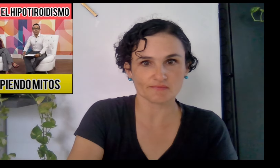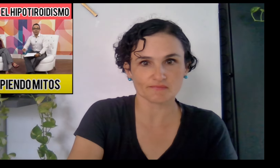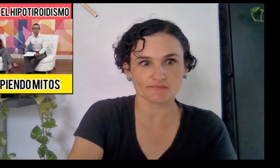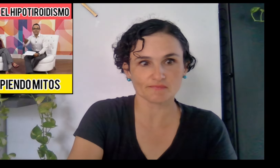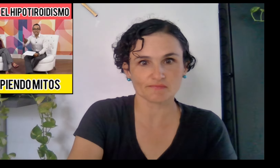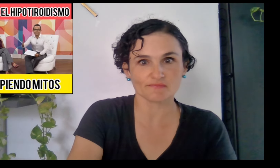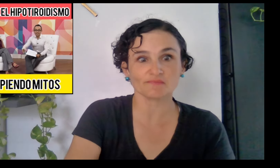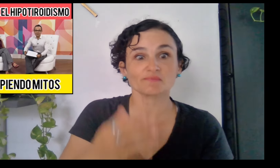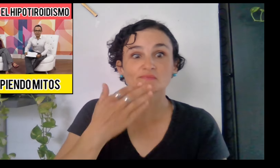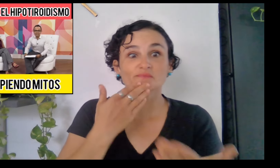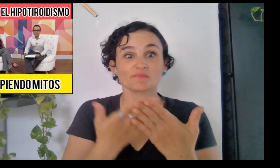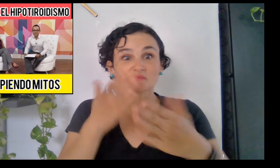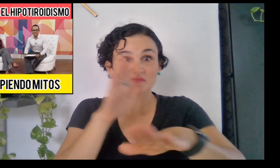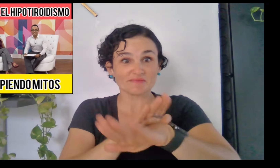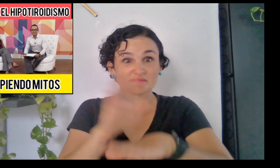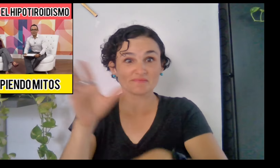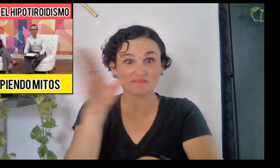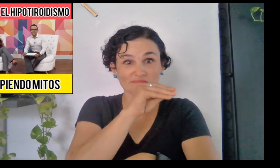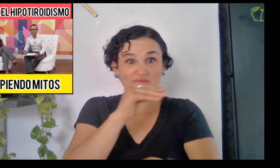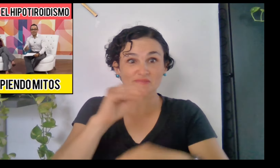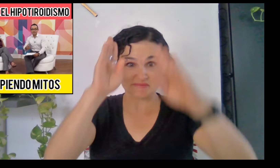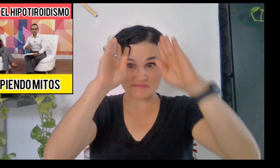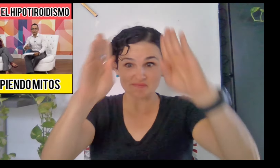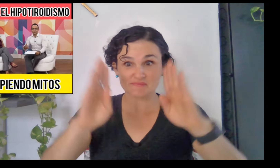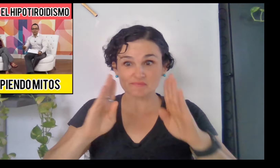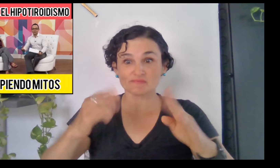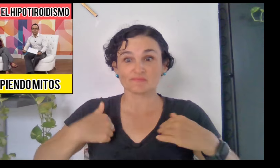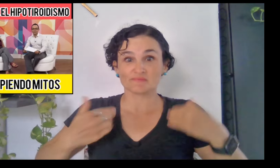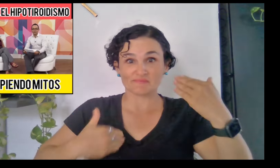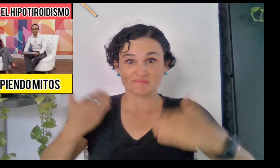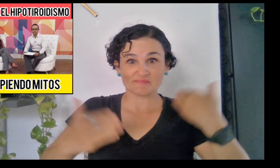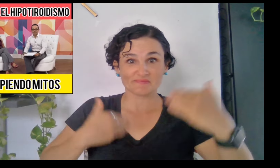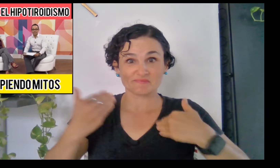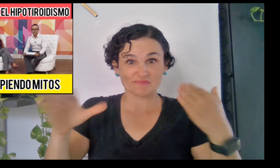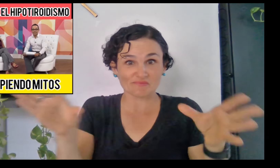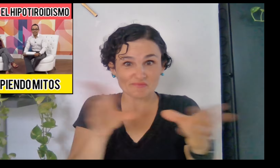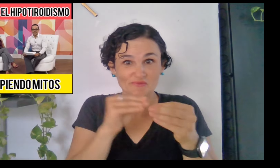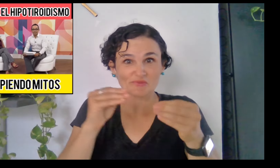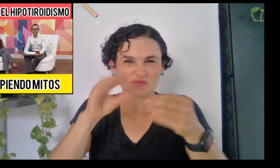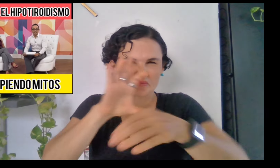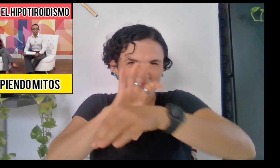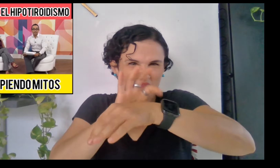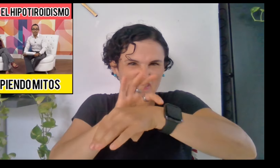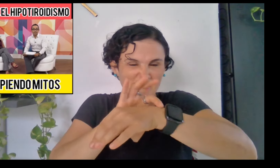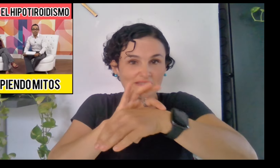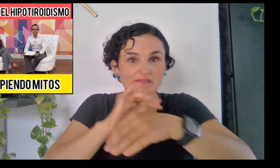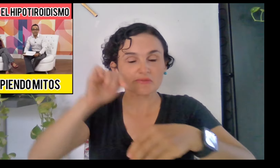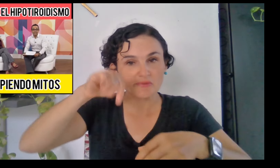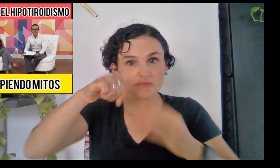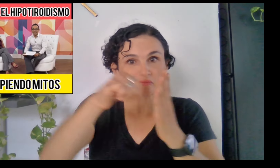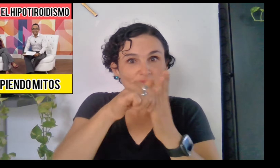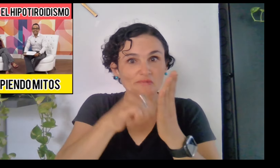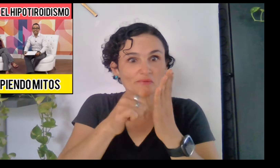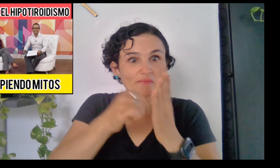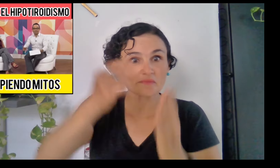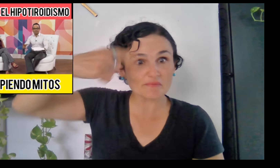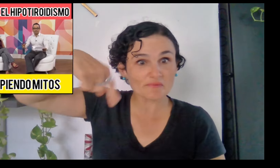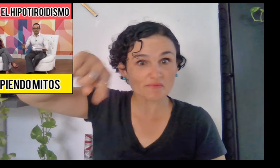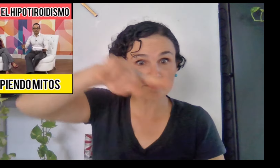Muy bien, muy buenas tardes para todos los televidentes. Es un placer para nosotros, para todo el equipo de médicos, poder hacer este programa para ustedes.